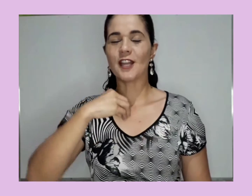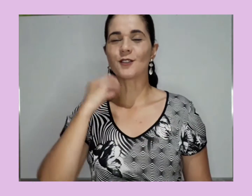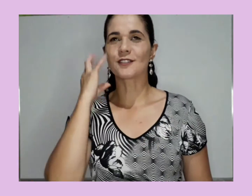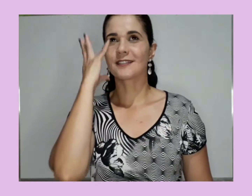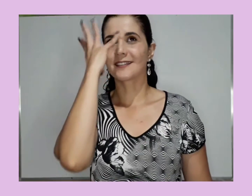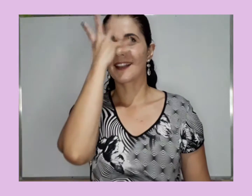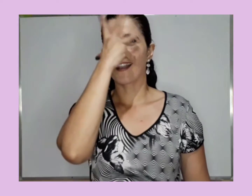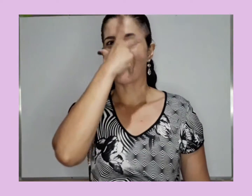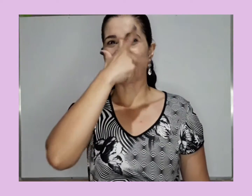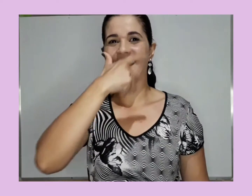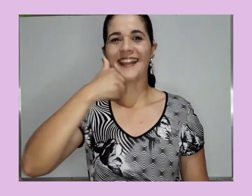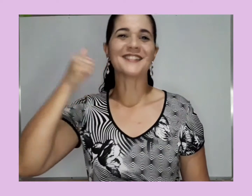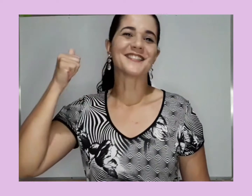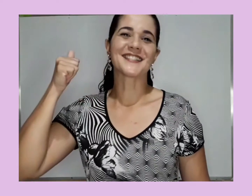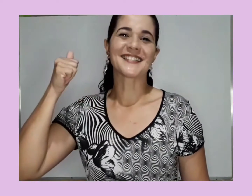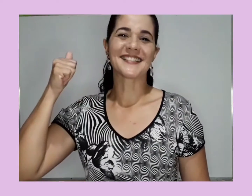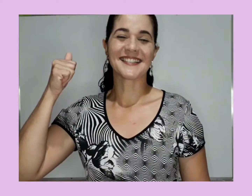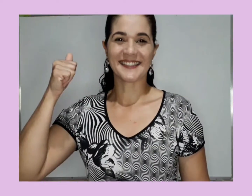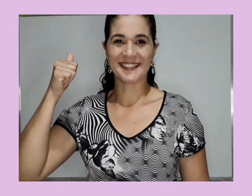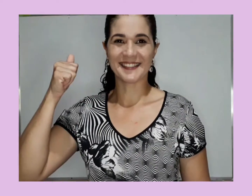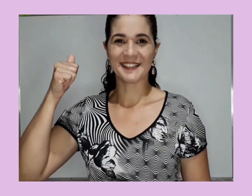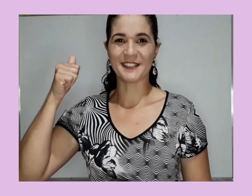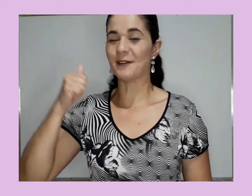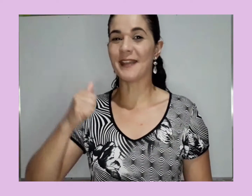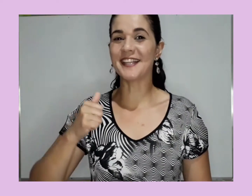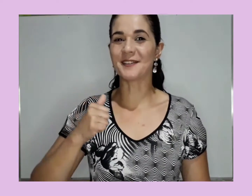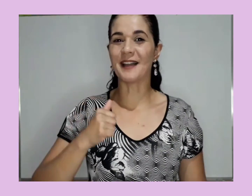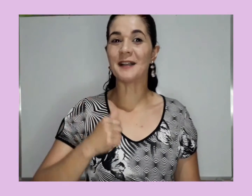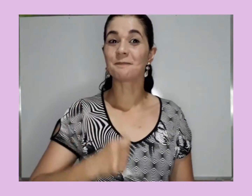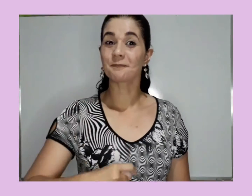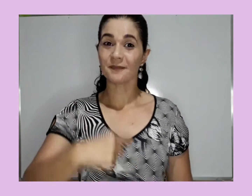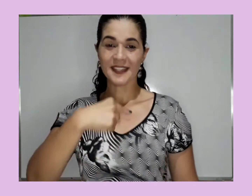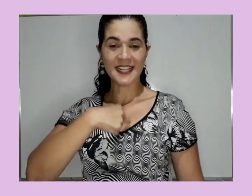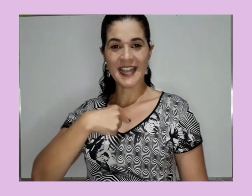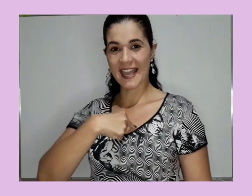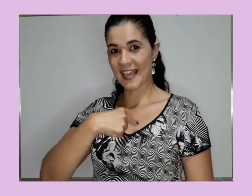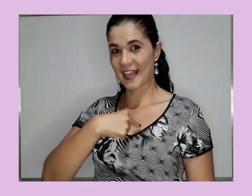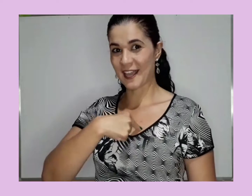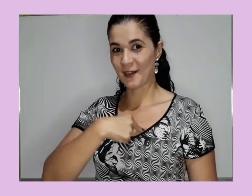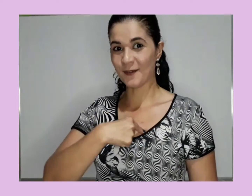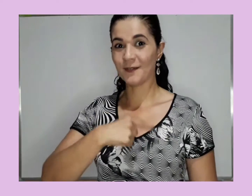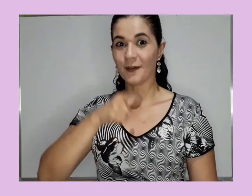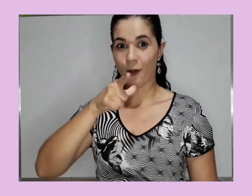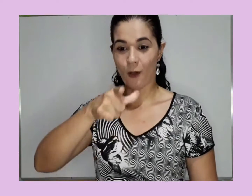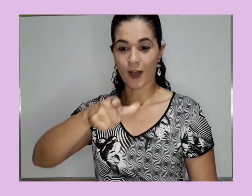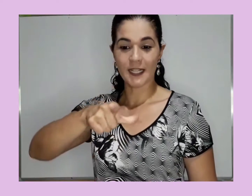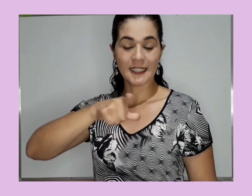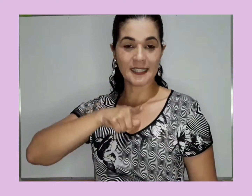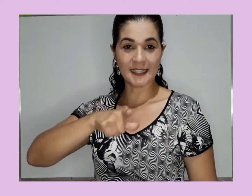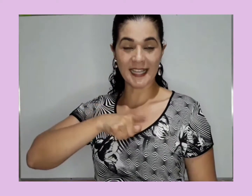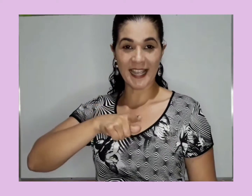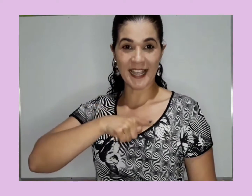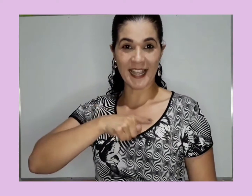filhos lindos. Novamente, vamos lá? Eu, ó,